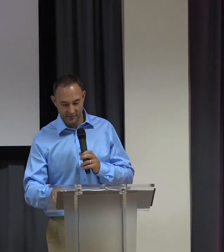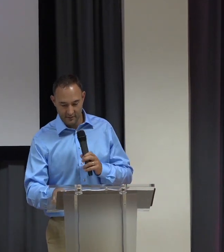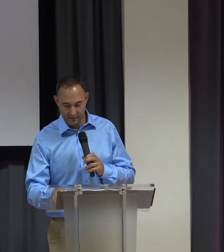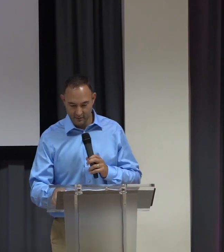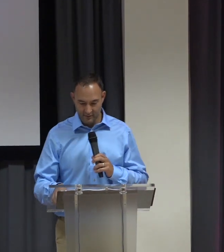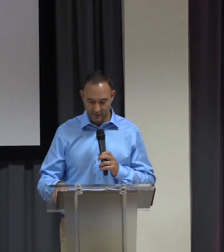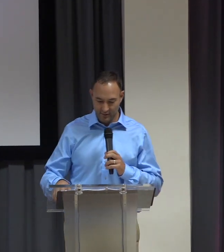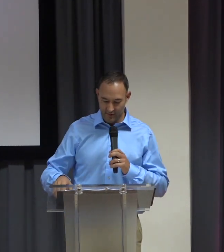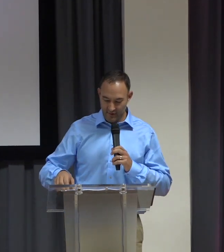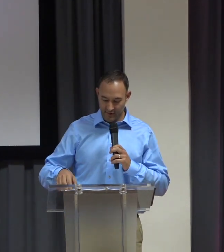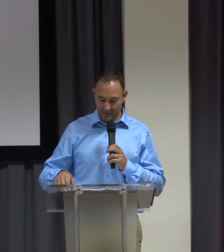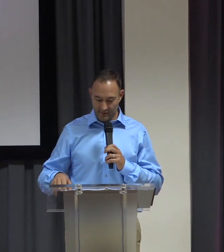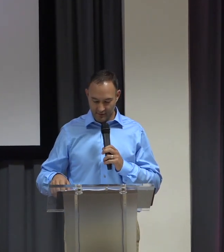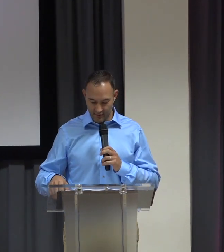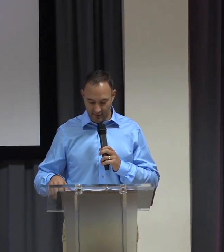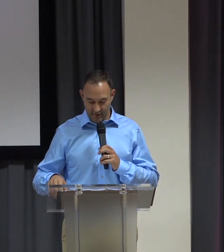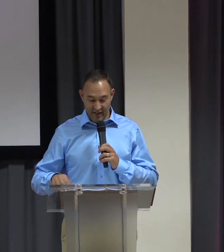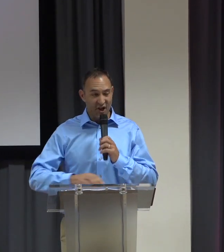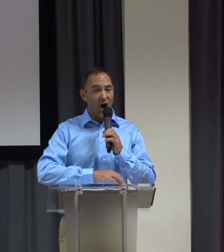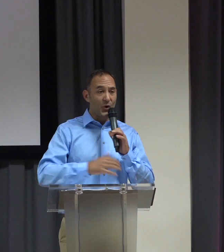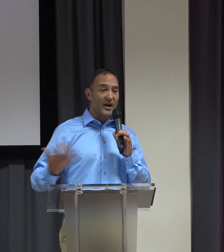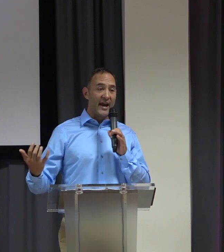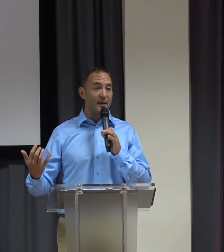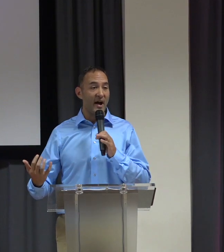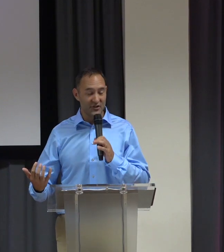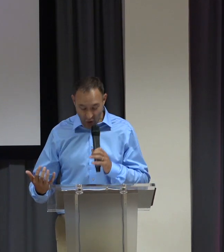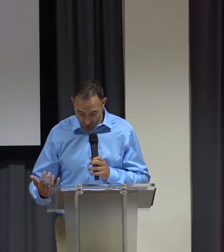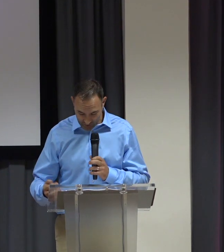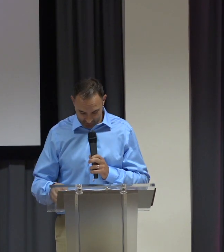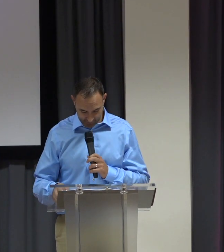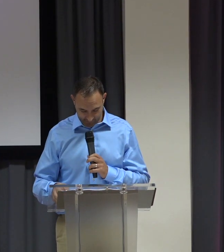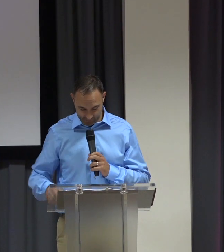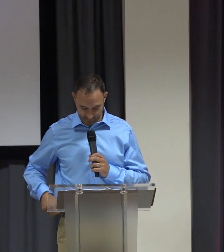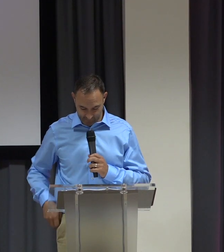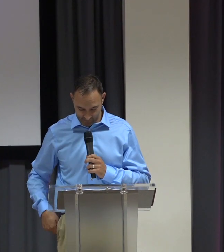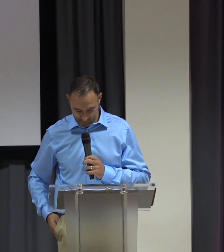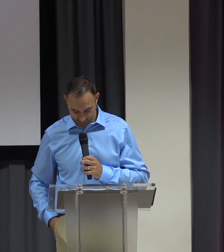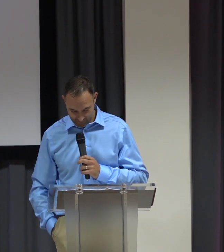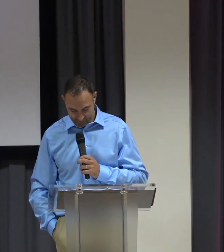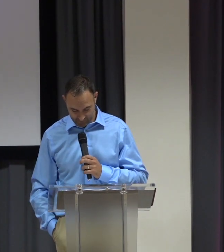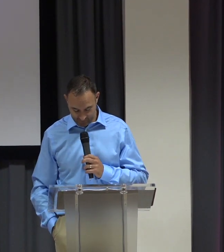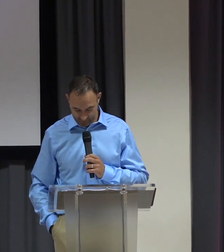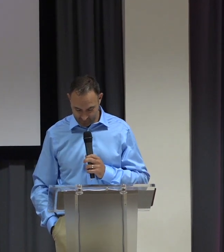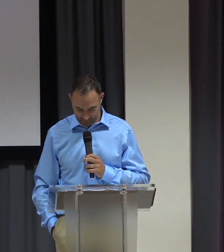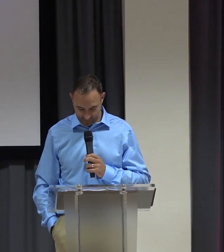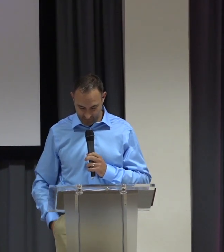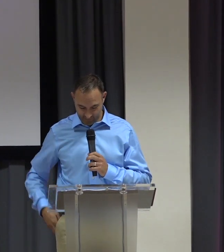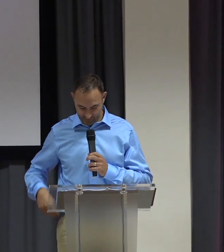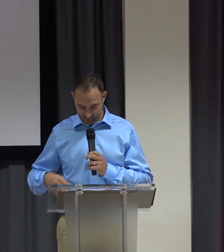sang de Jésus en fait sur ses ennemis. is 180 miles long. C'est